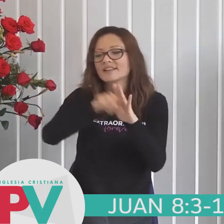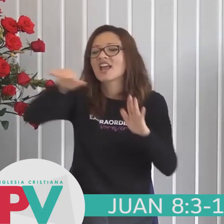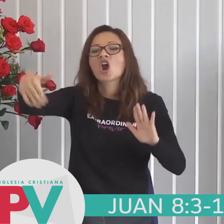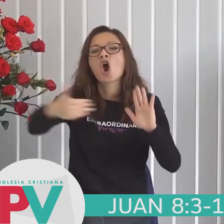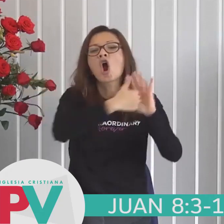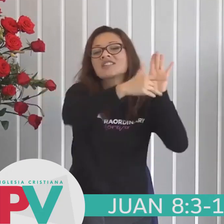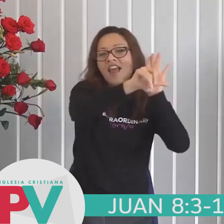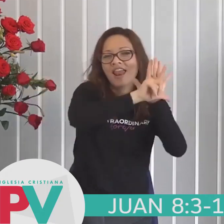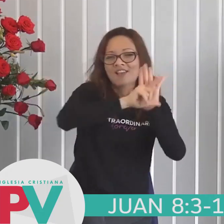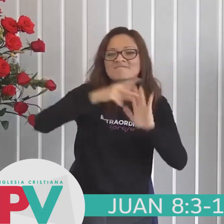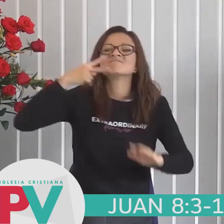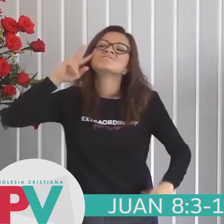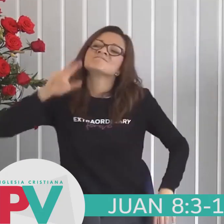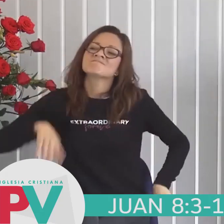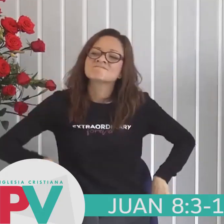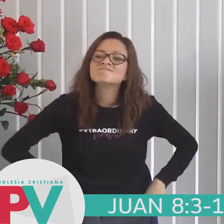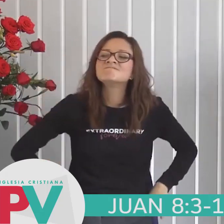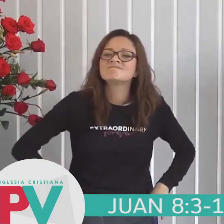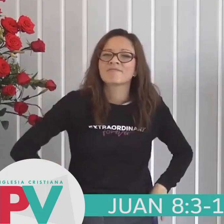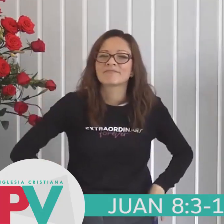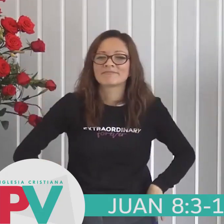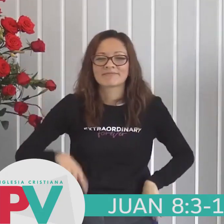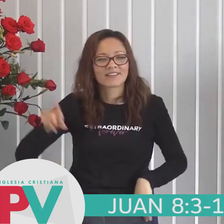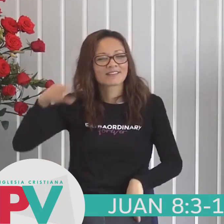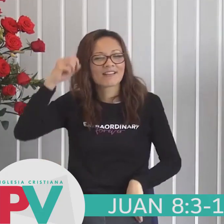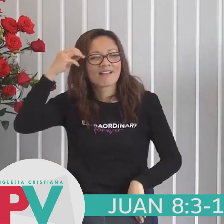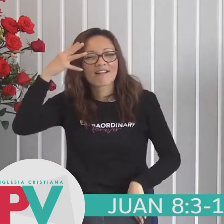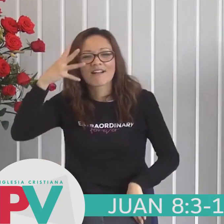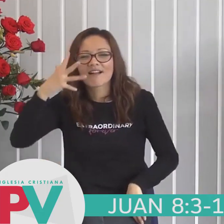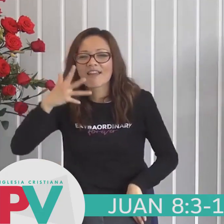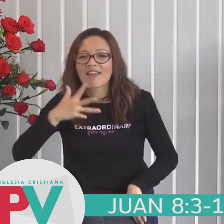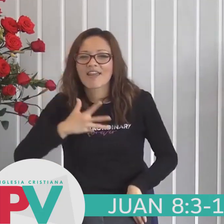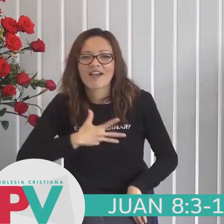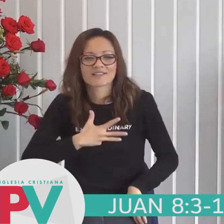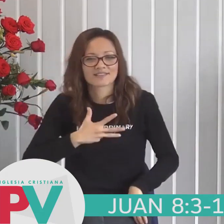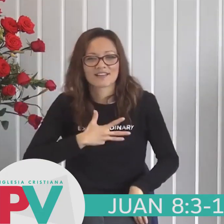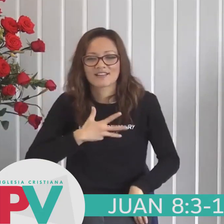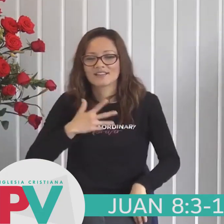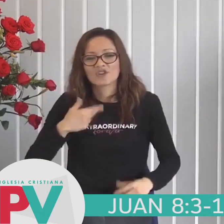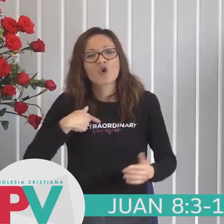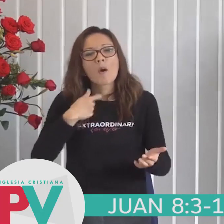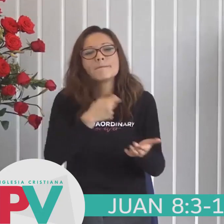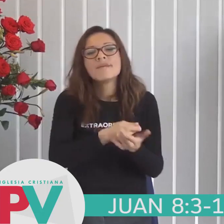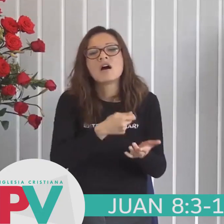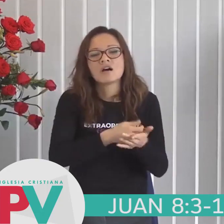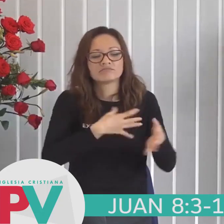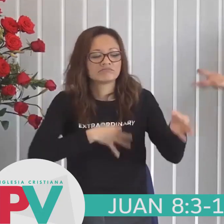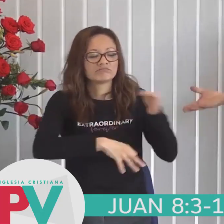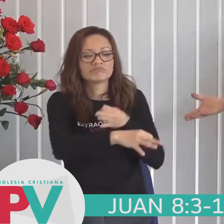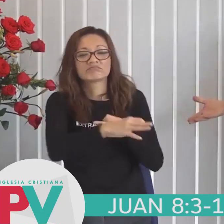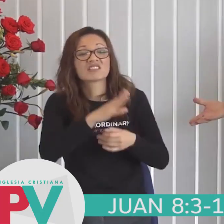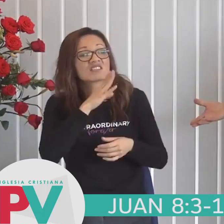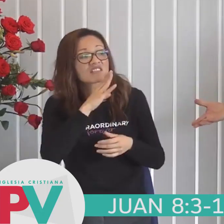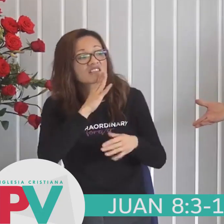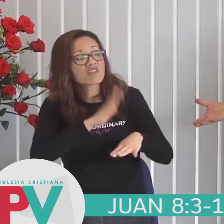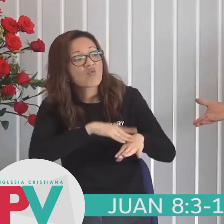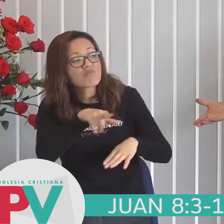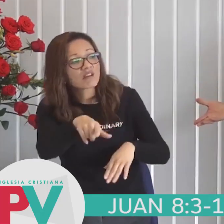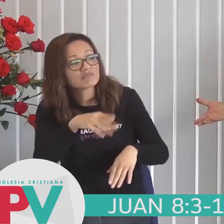ley. ¿Entiende el poder de la gracia? El poder de la gracia es, yo pagué por ella. ¿Quién la puede